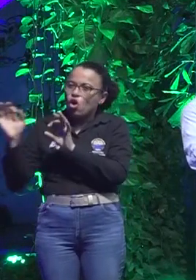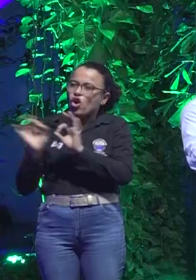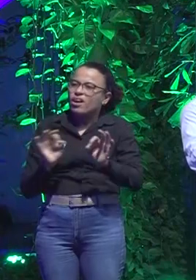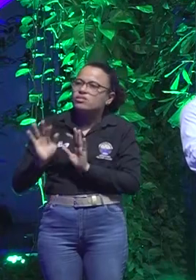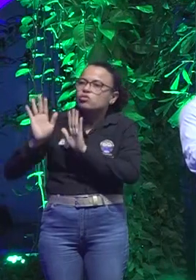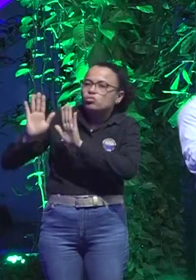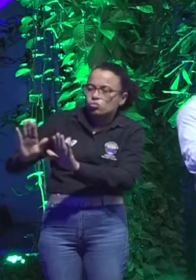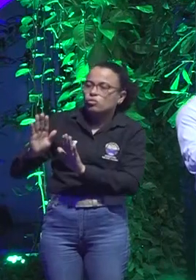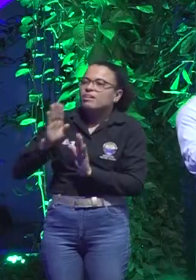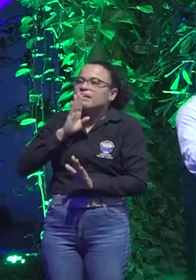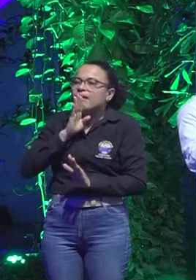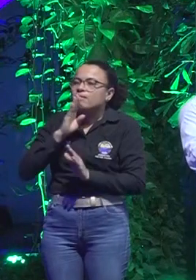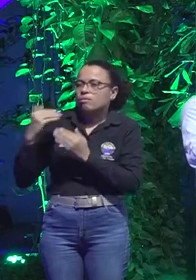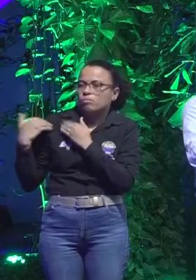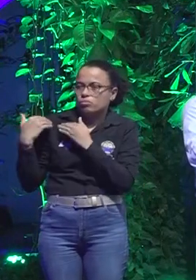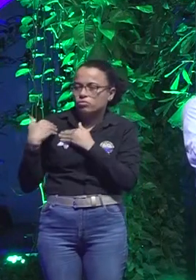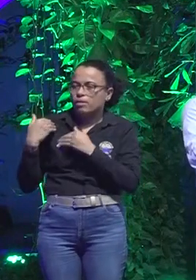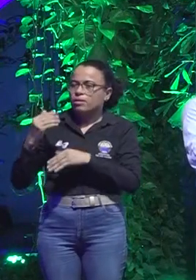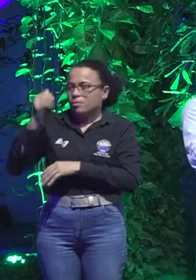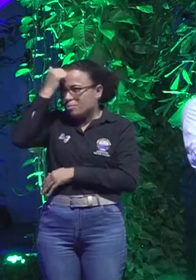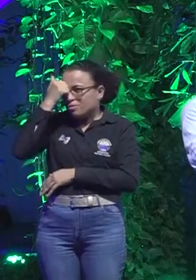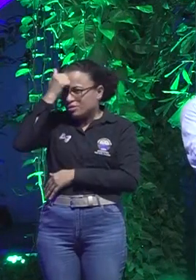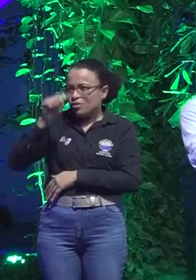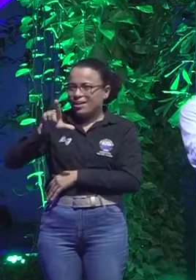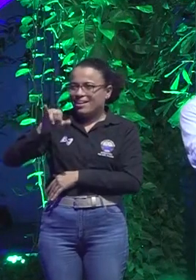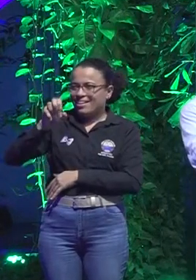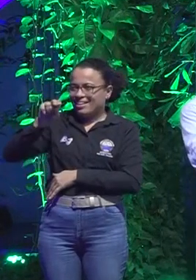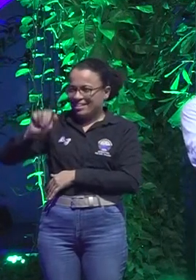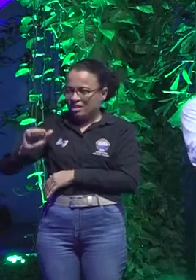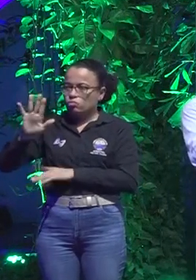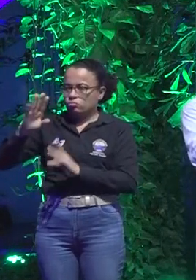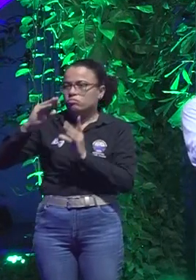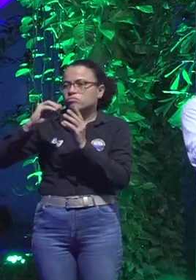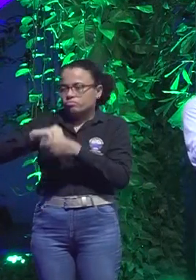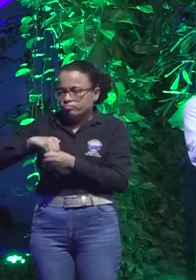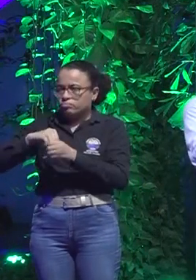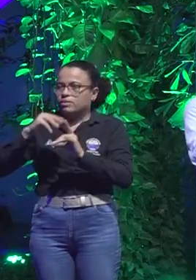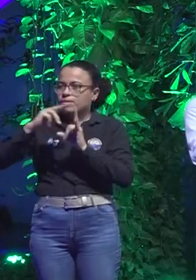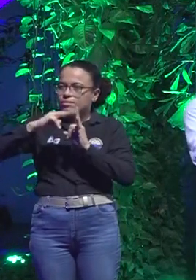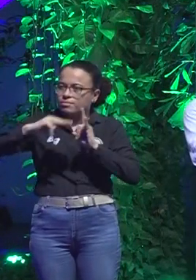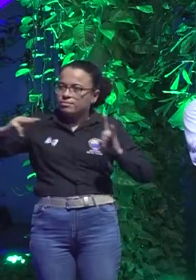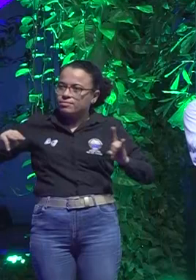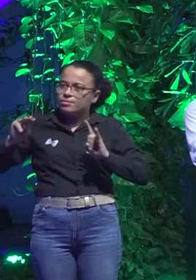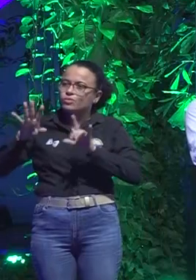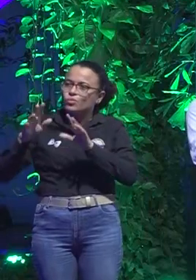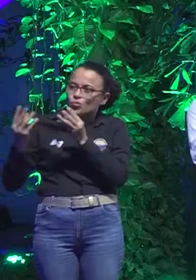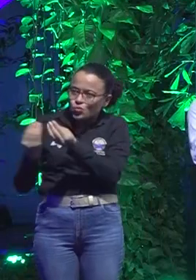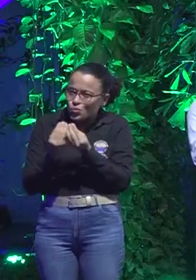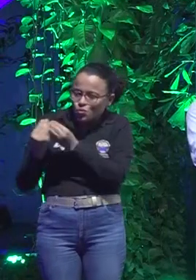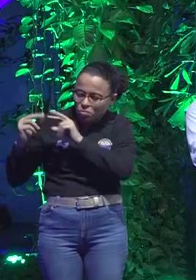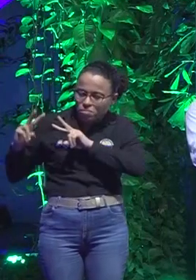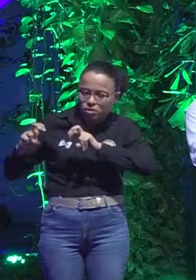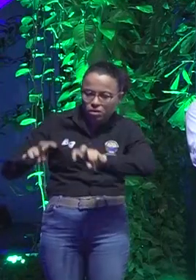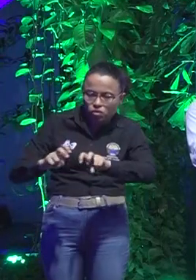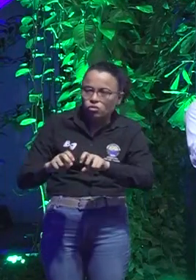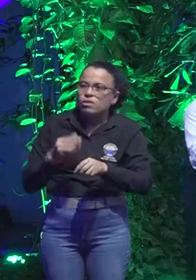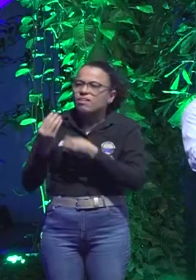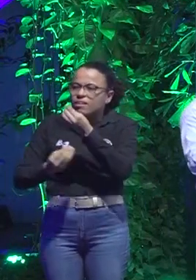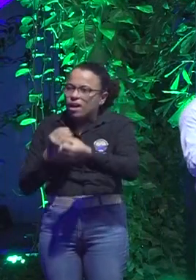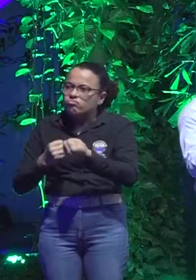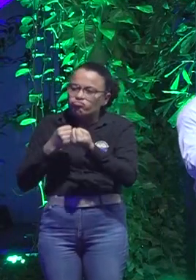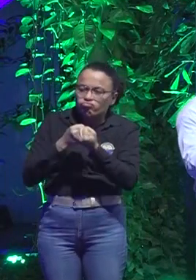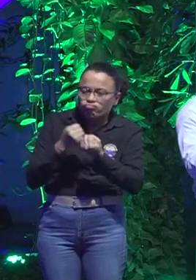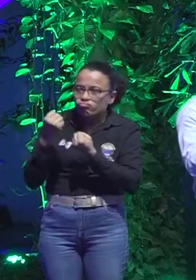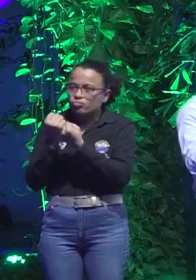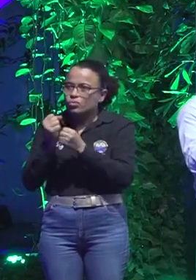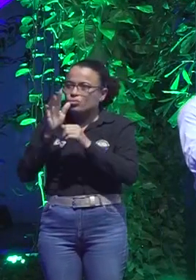la Universidad del Magdalena, la profesora Lina con su grupo de investigación, trabajando codo a codo con las comunidades del Pacífico y del Caribe. Tenemos